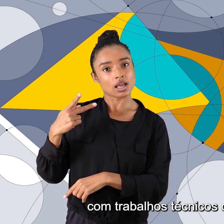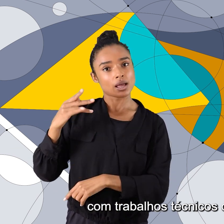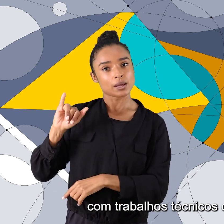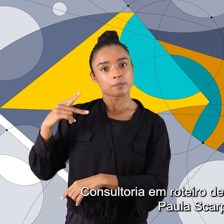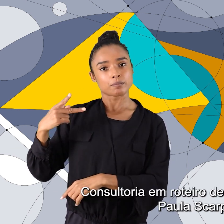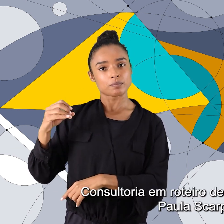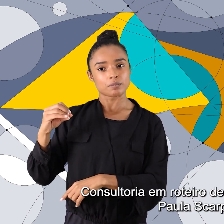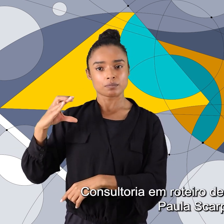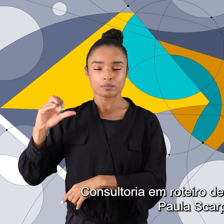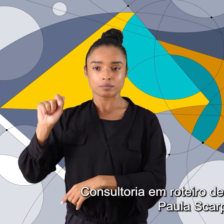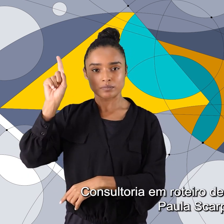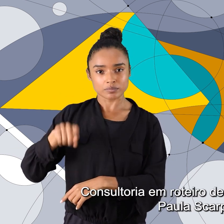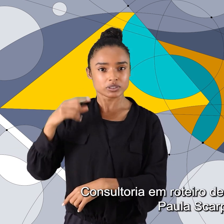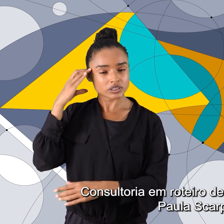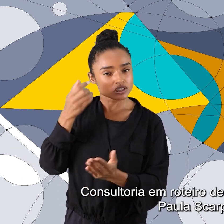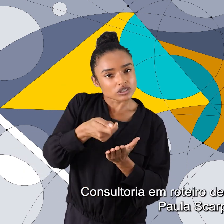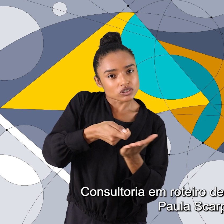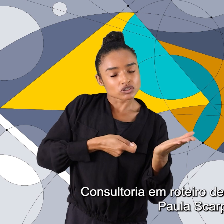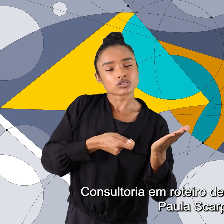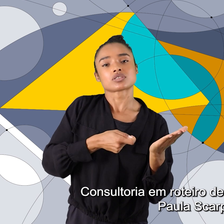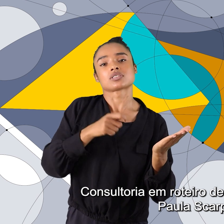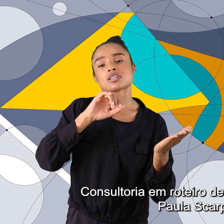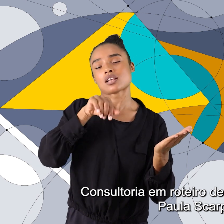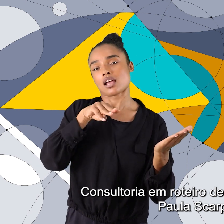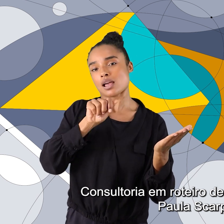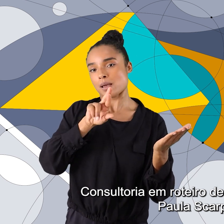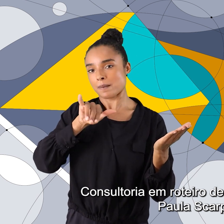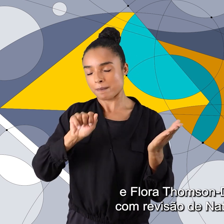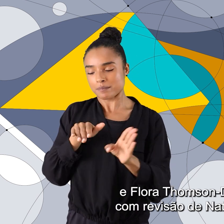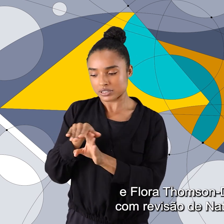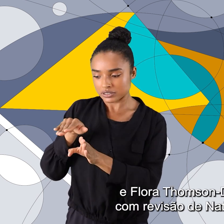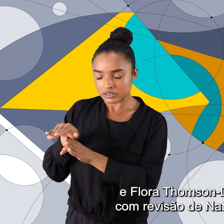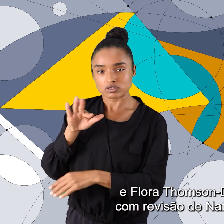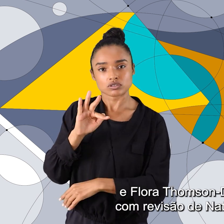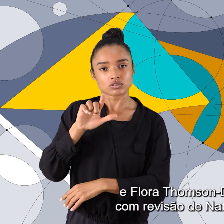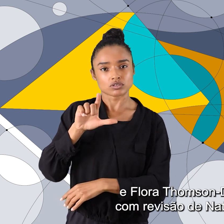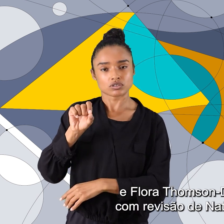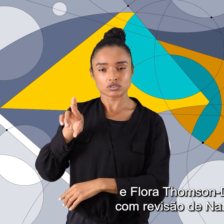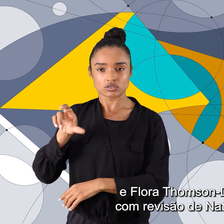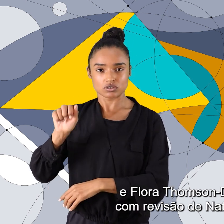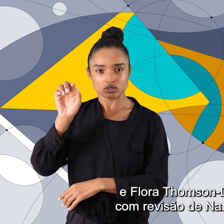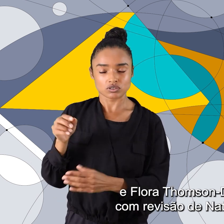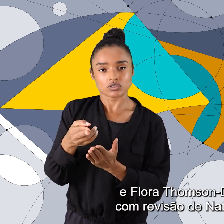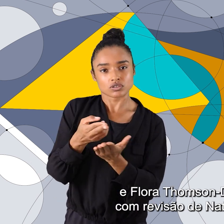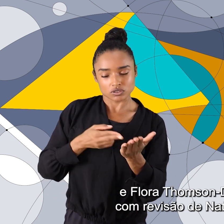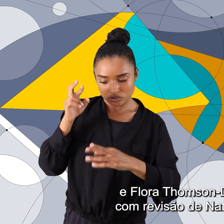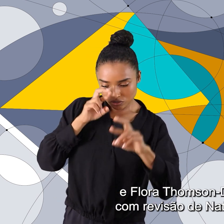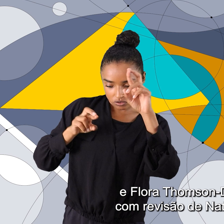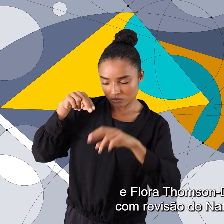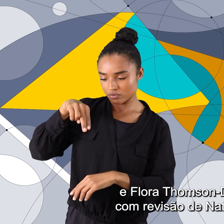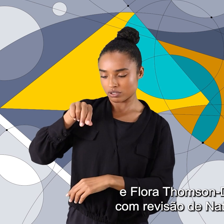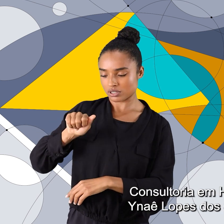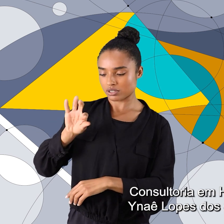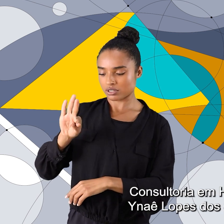Muniz. Consultoria em roteiro de Mariana Jaspe, Paula Scarpim e Flora Thomson Devô, com revisão de Natália